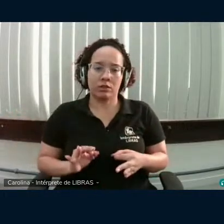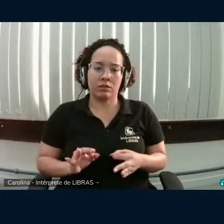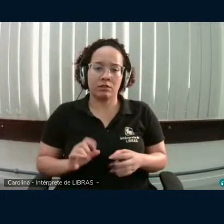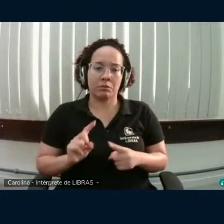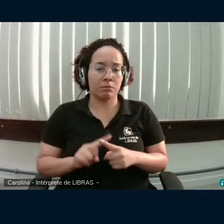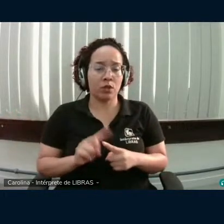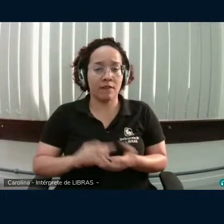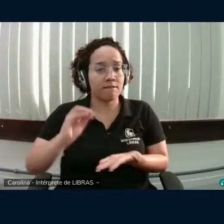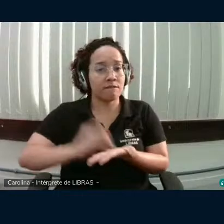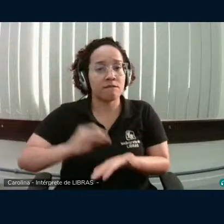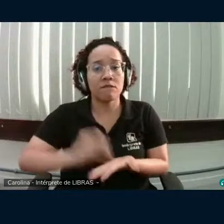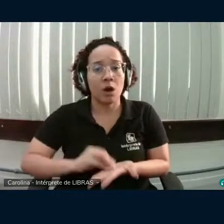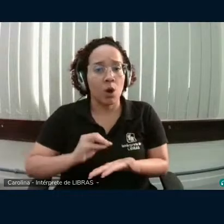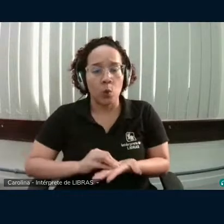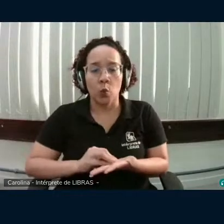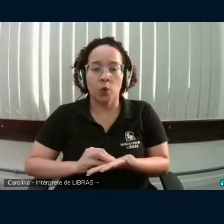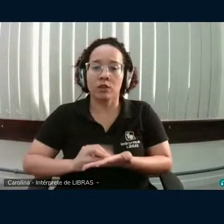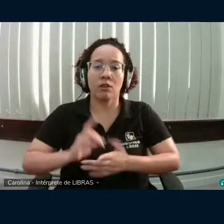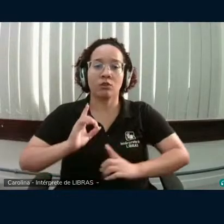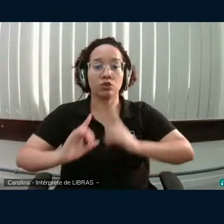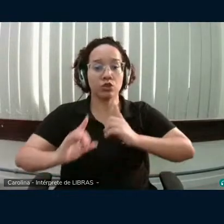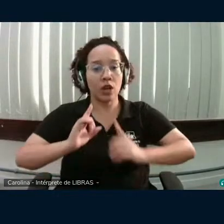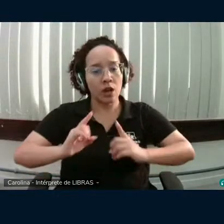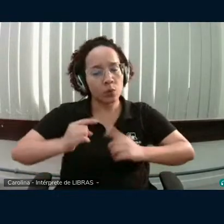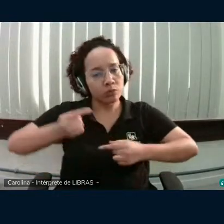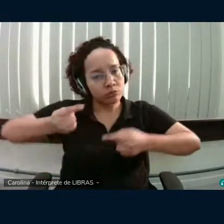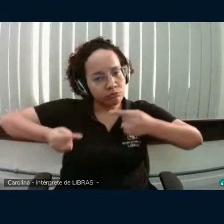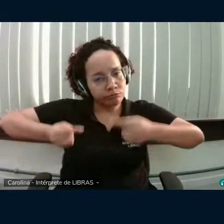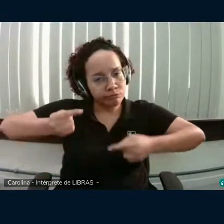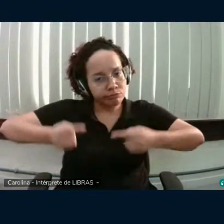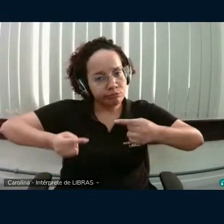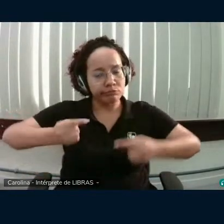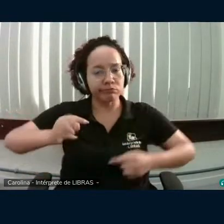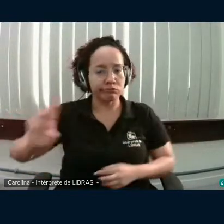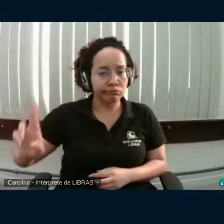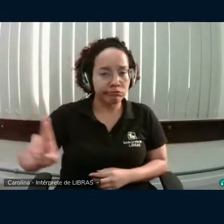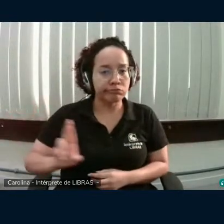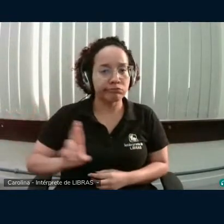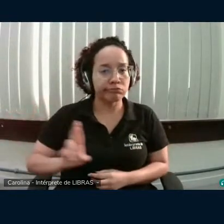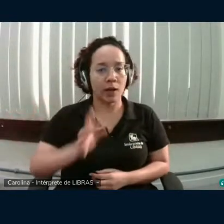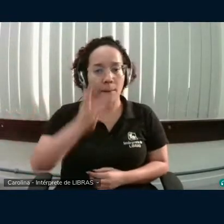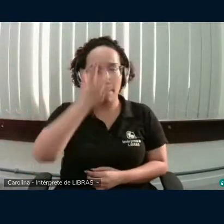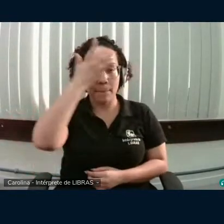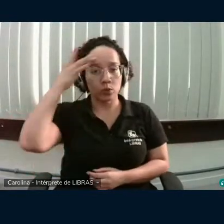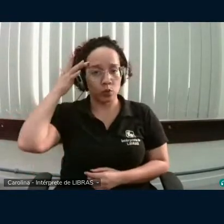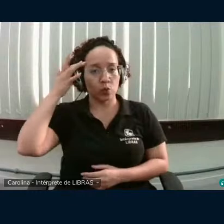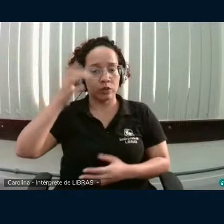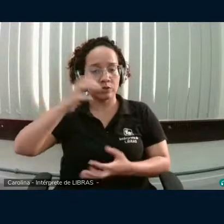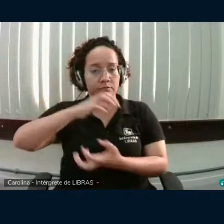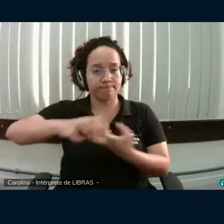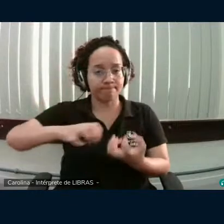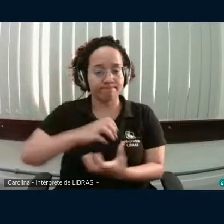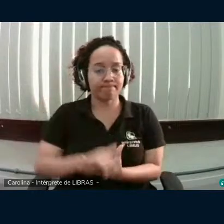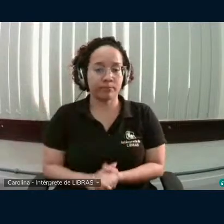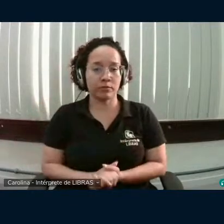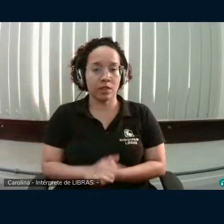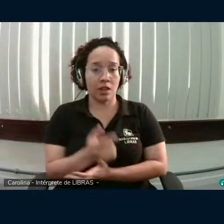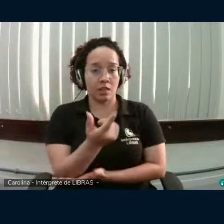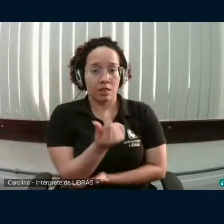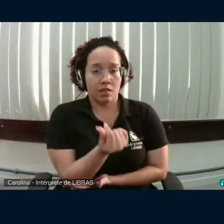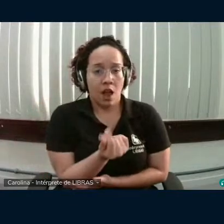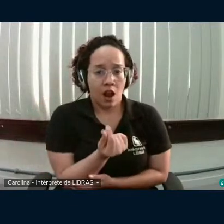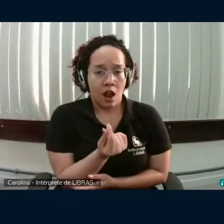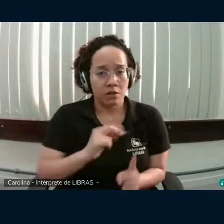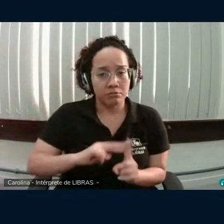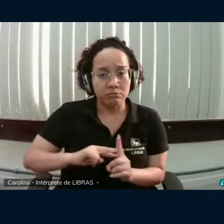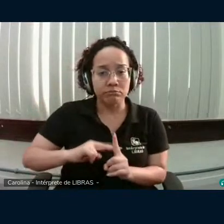diálogo olho no olho, franco e aberto, que traga minimamente respostas, né? Assim, zero de reajuste. Ontem eu conversava com